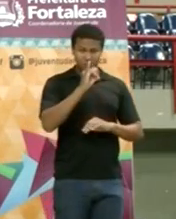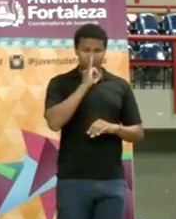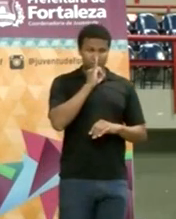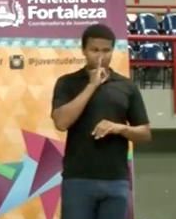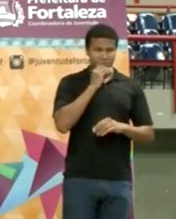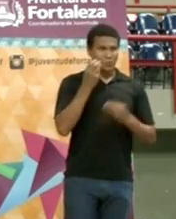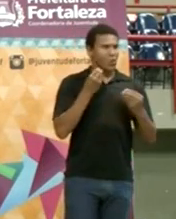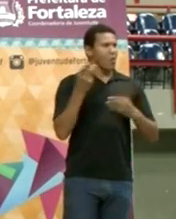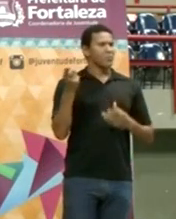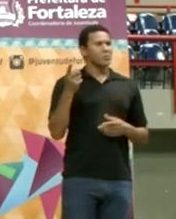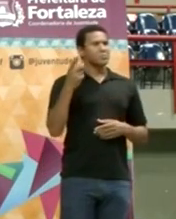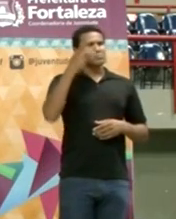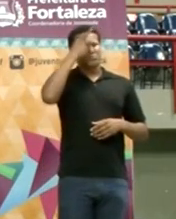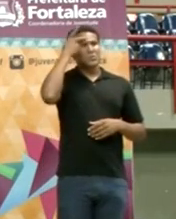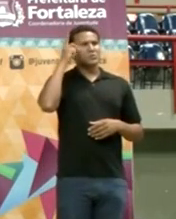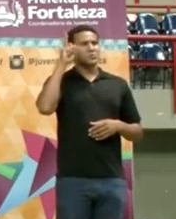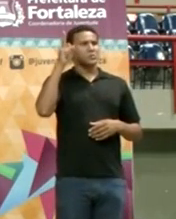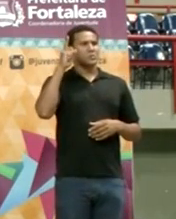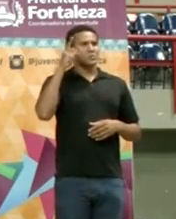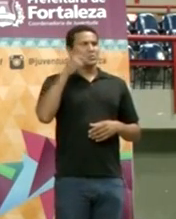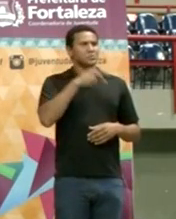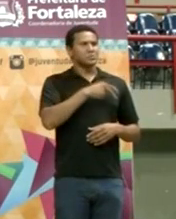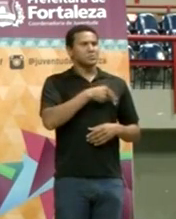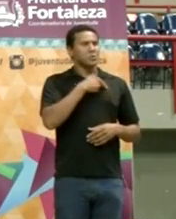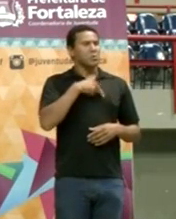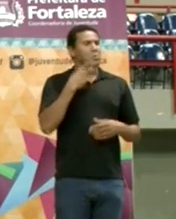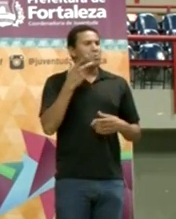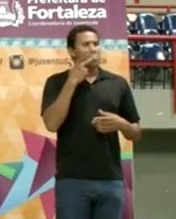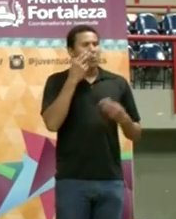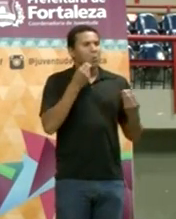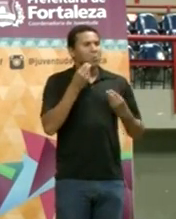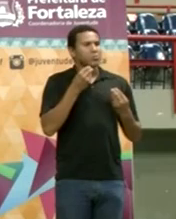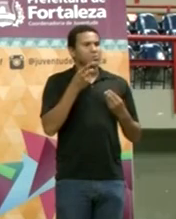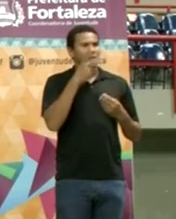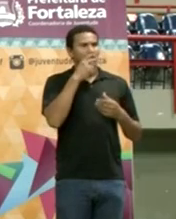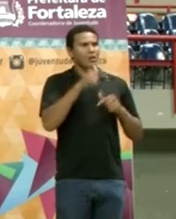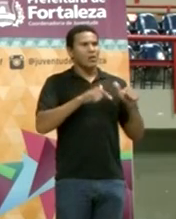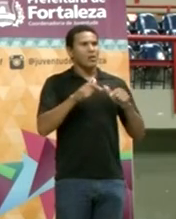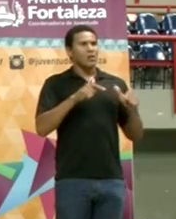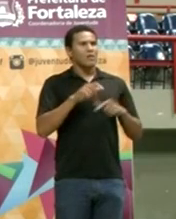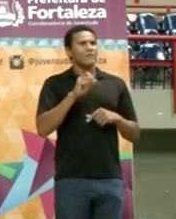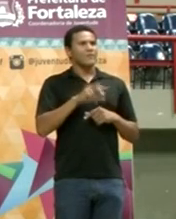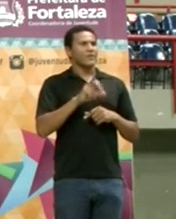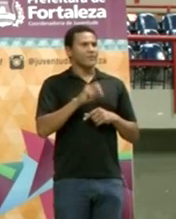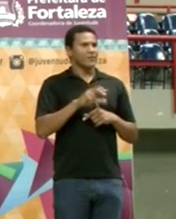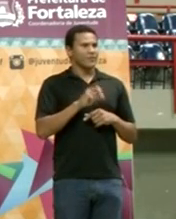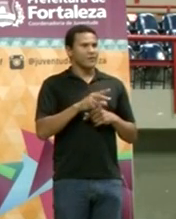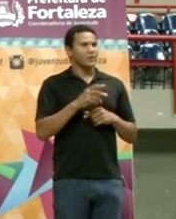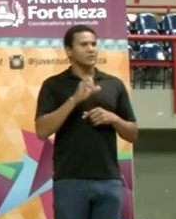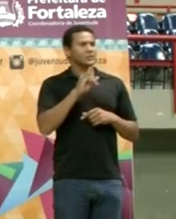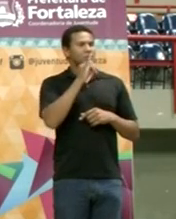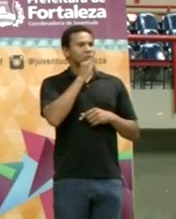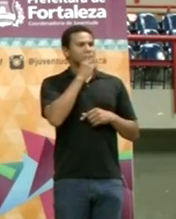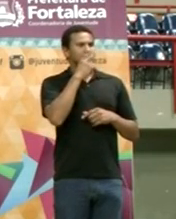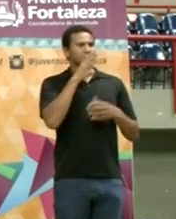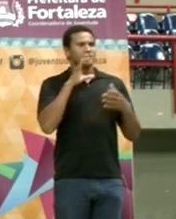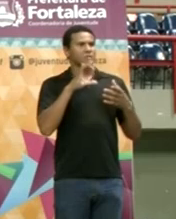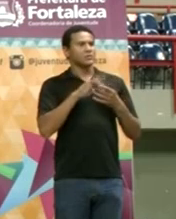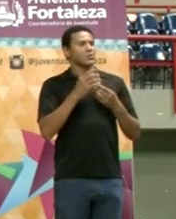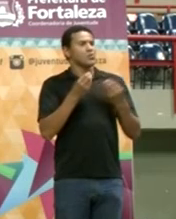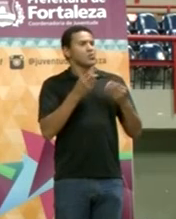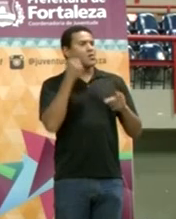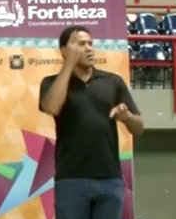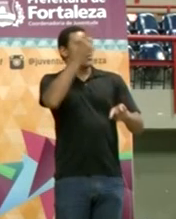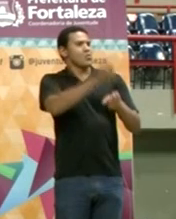esses noruegueses estão trabalhando com o vírus em relação à descoberta de